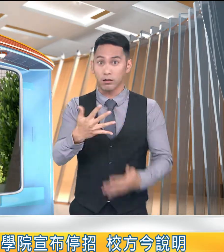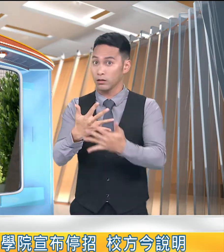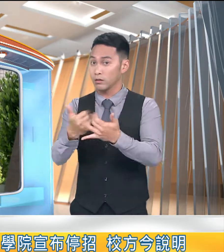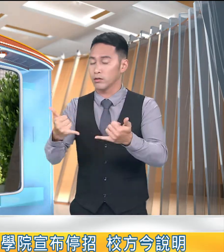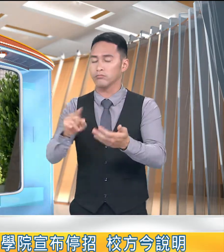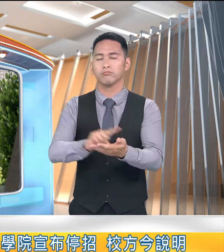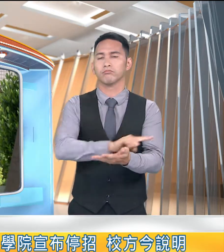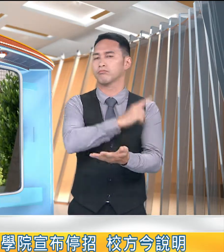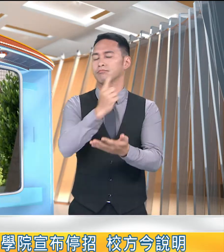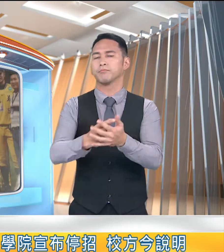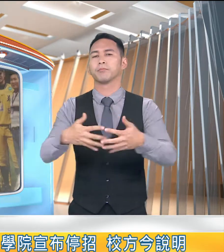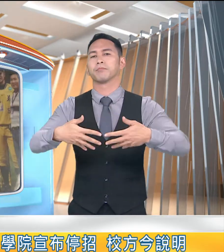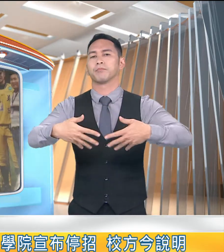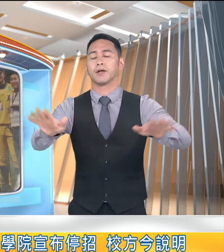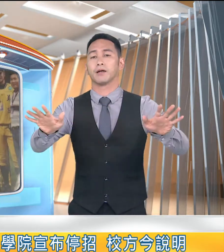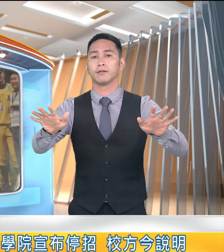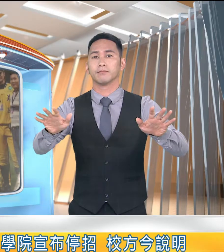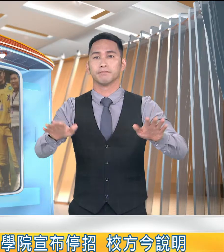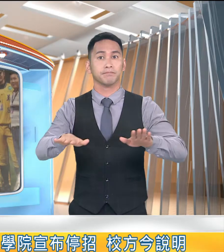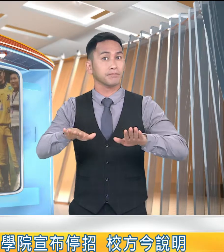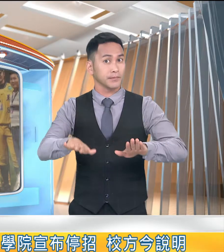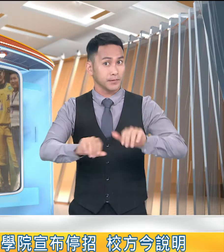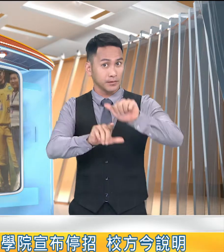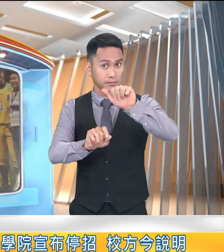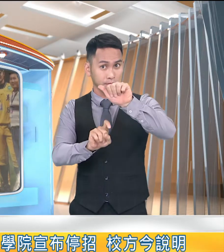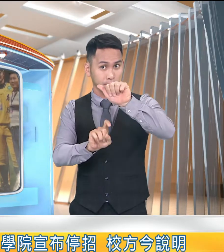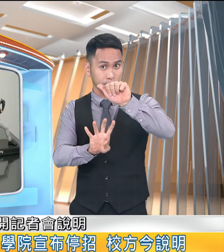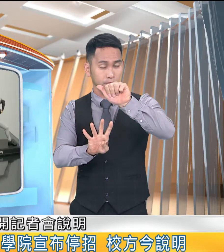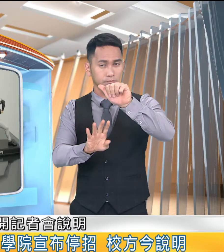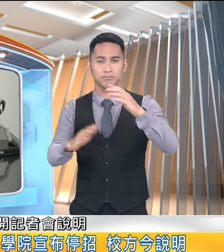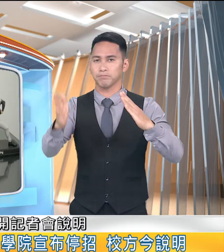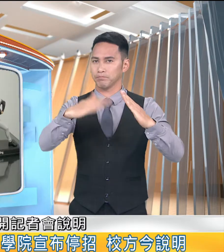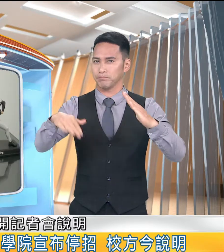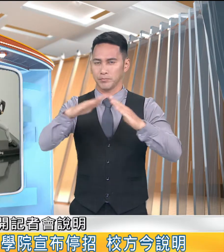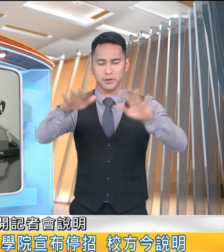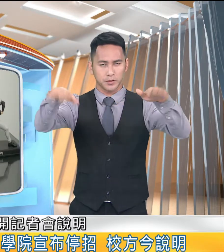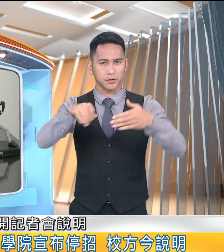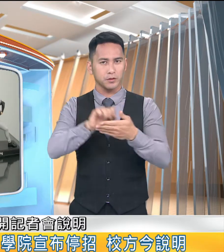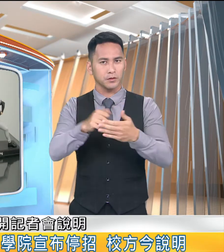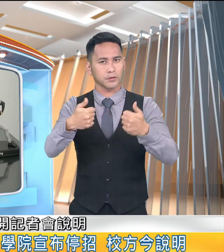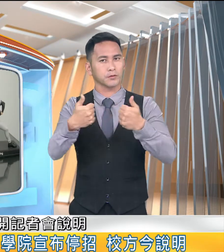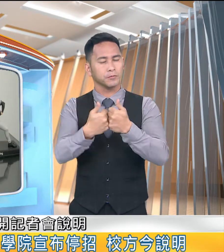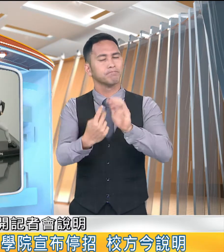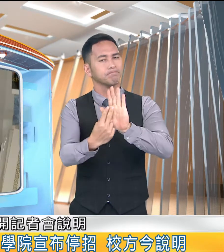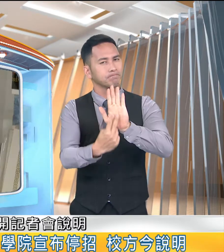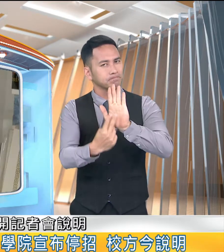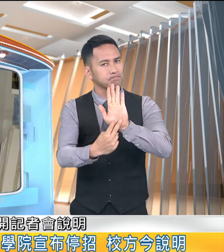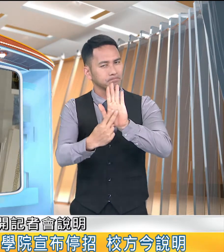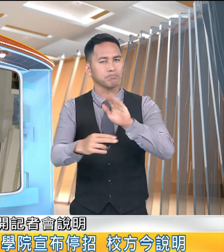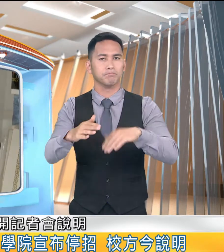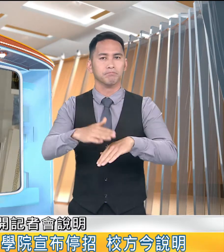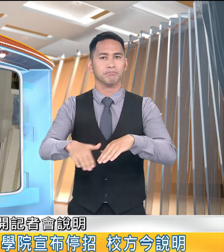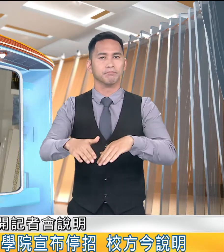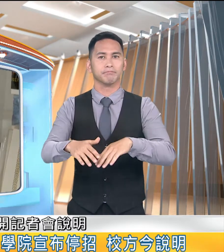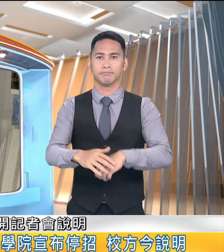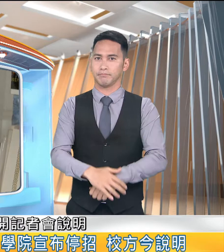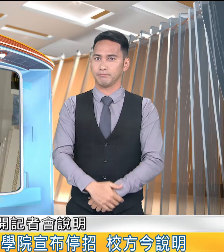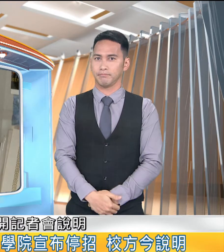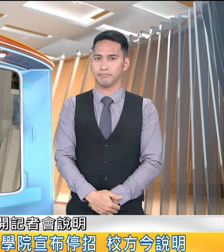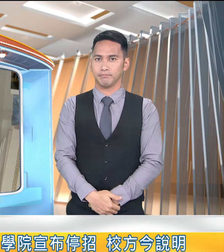师生是一个都不留。而今天校方将会召开记者会来说明。